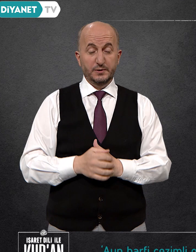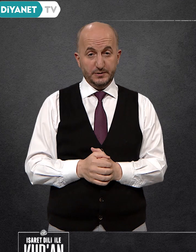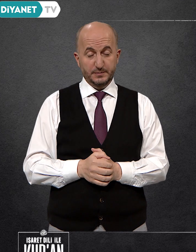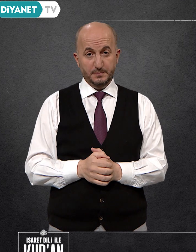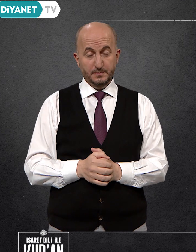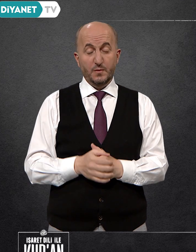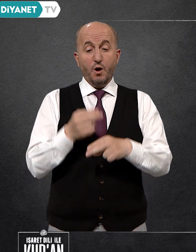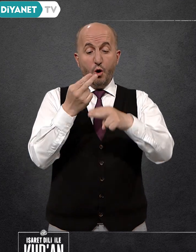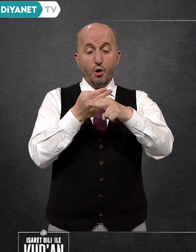örnek